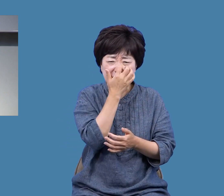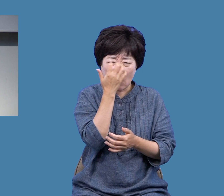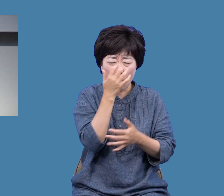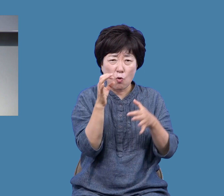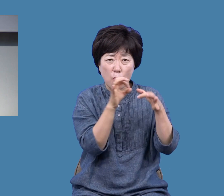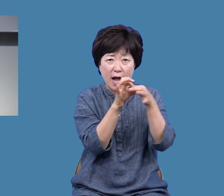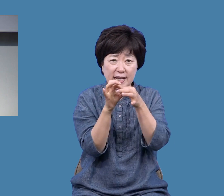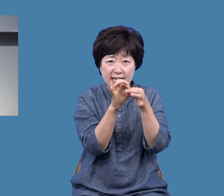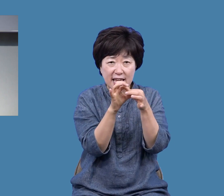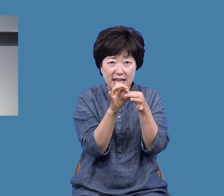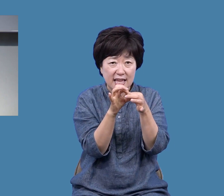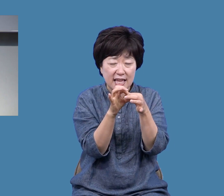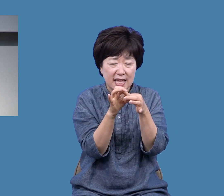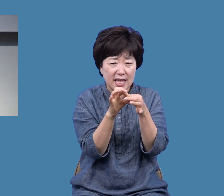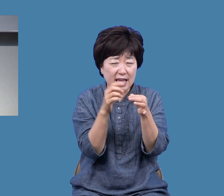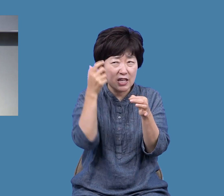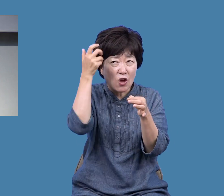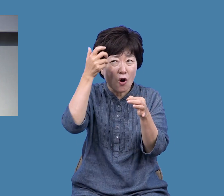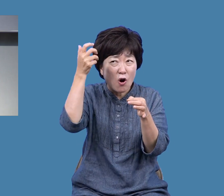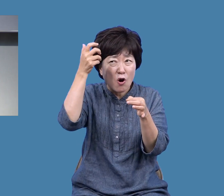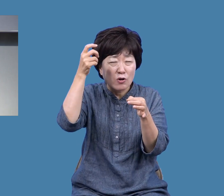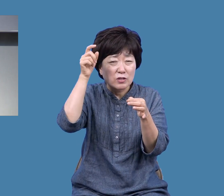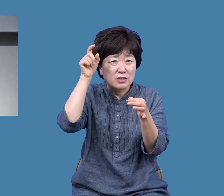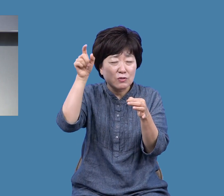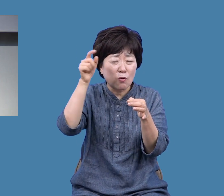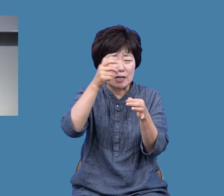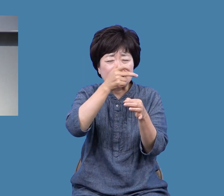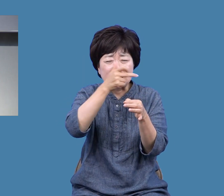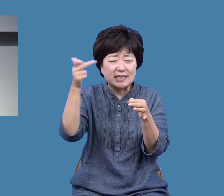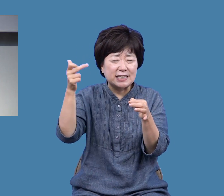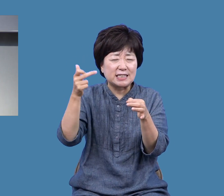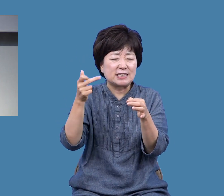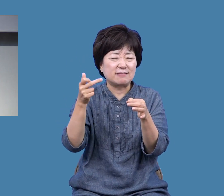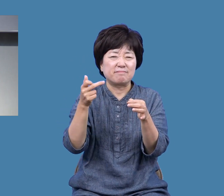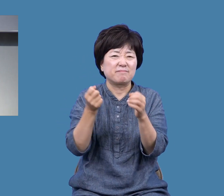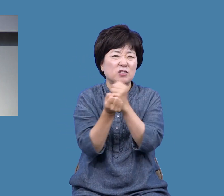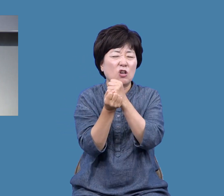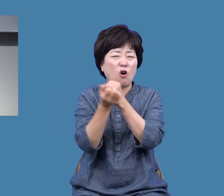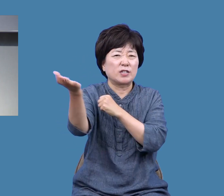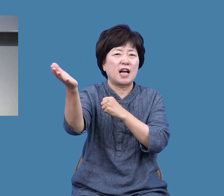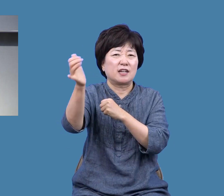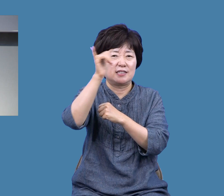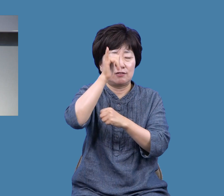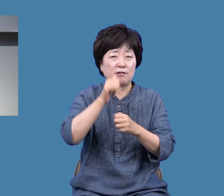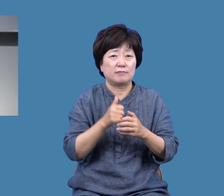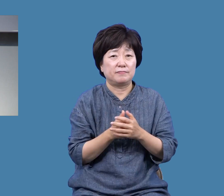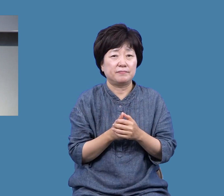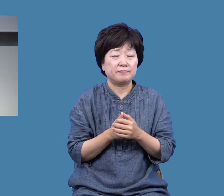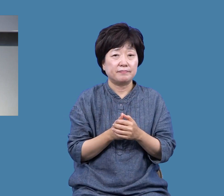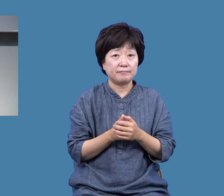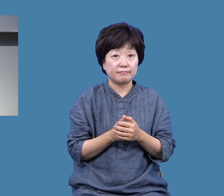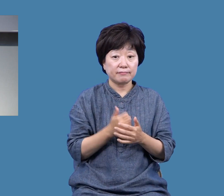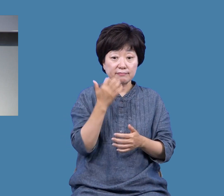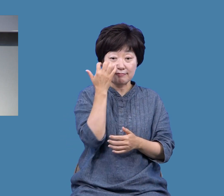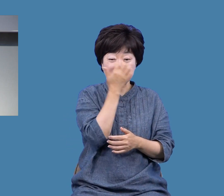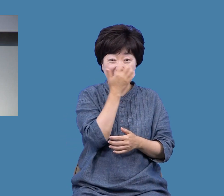성관계에 대해서 그것이 영적으로 굉장히 큰 임팩트가 있다는 얘기를 합니다. 그래서 이